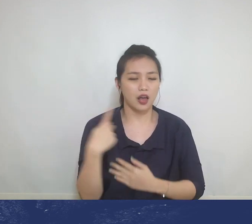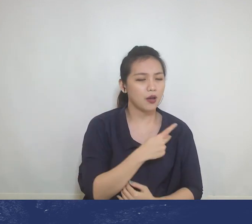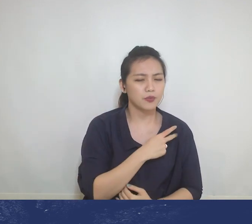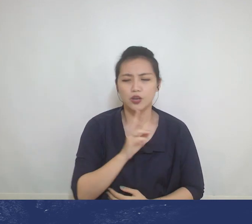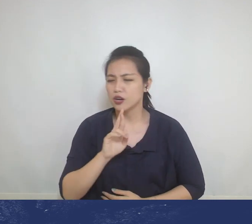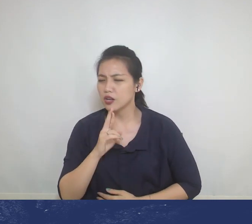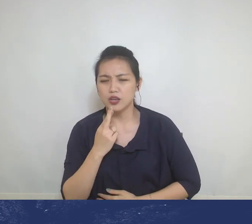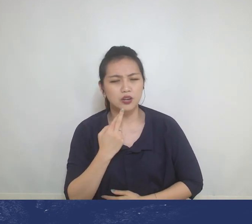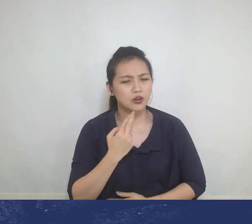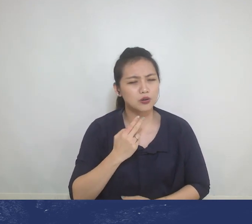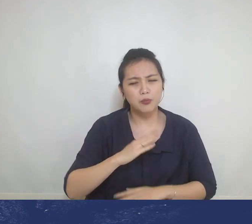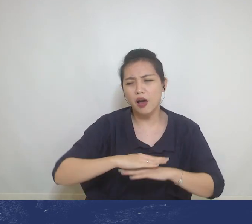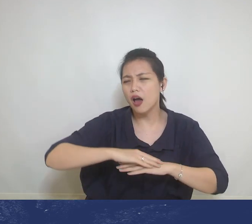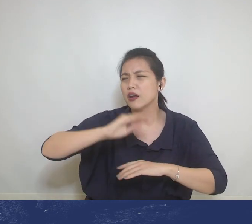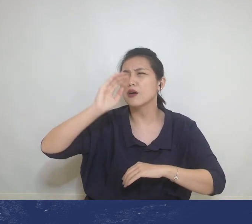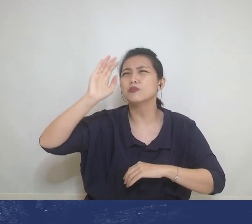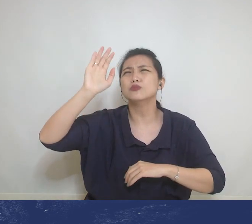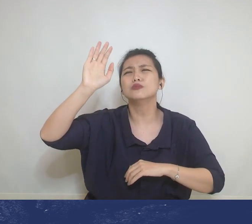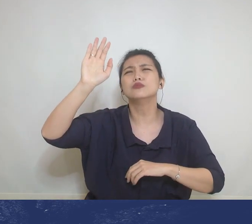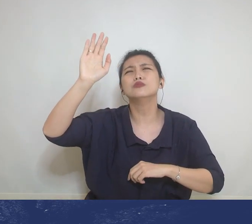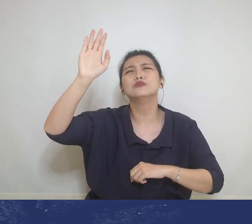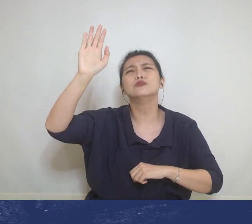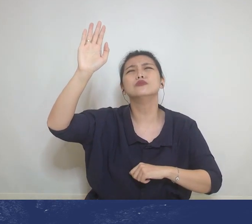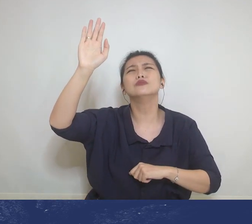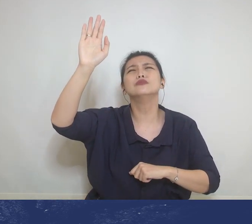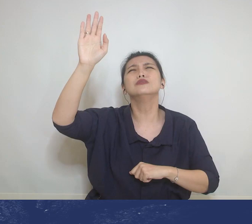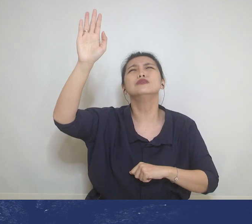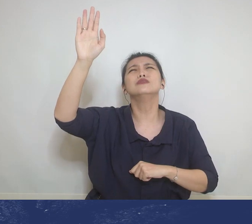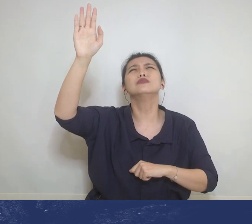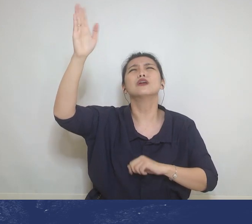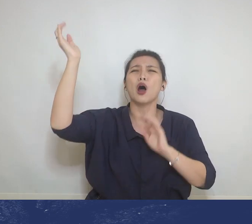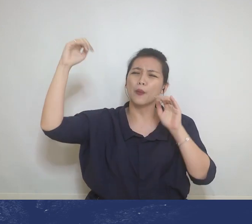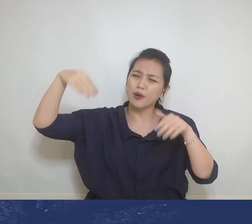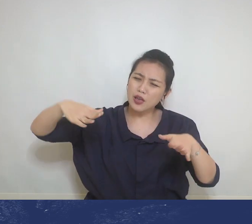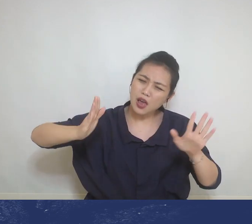Kami rindu akan Engkau. Worship You, my